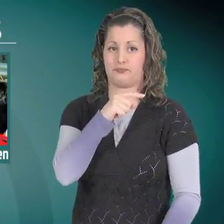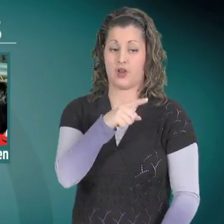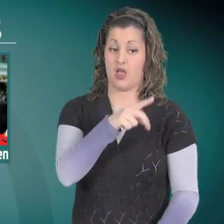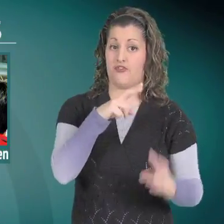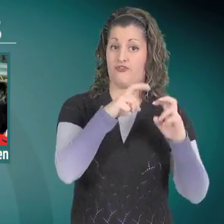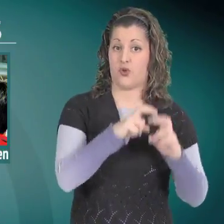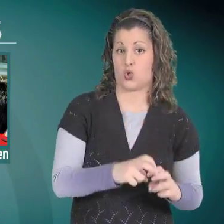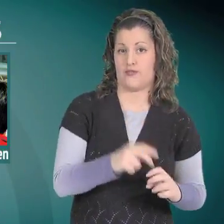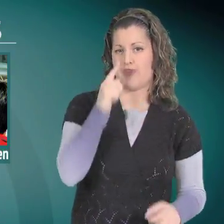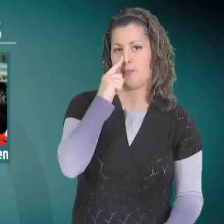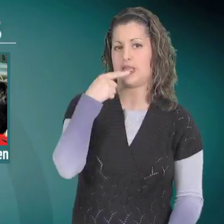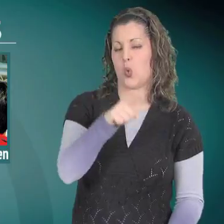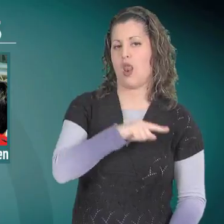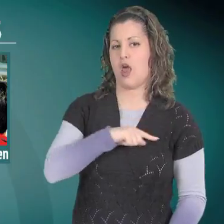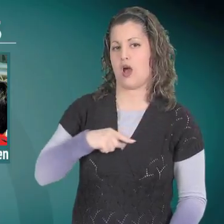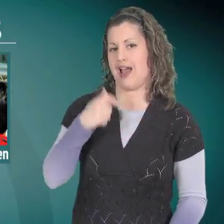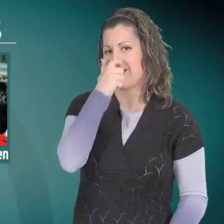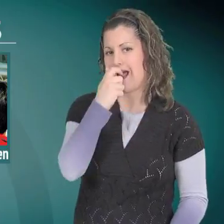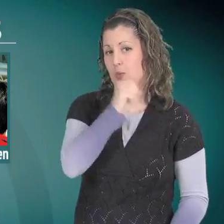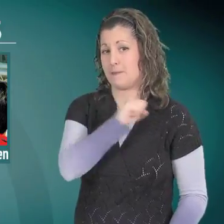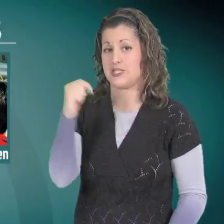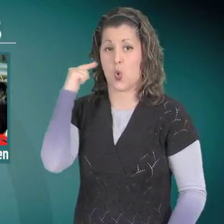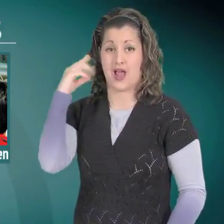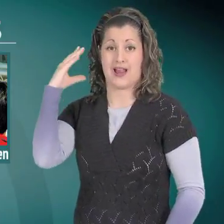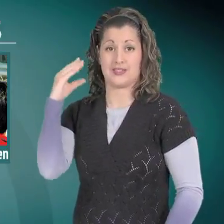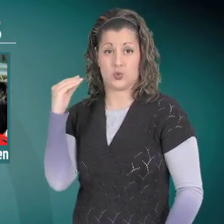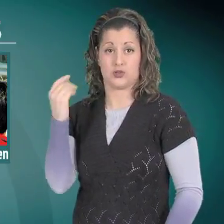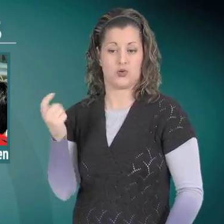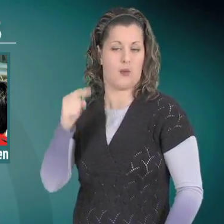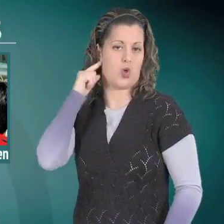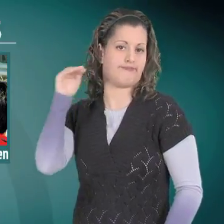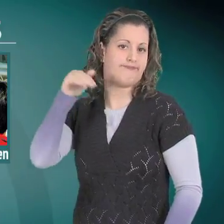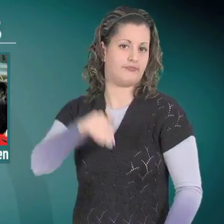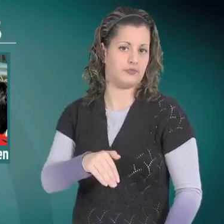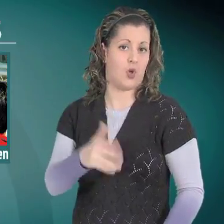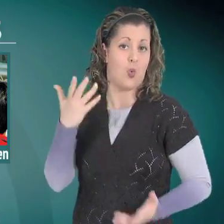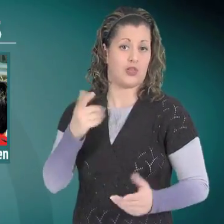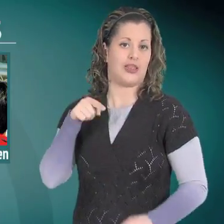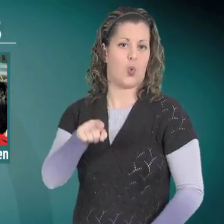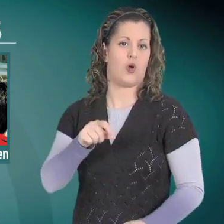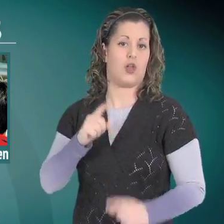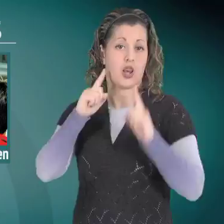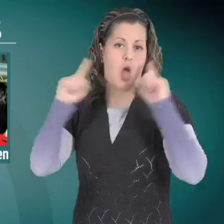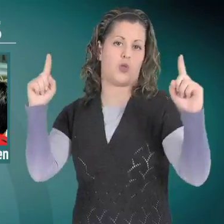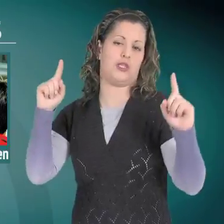ohren entzündungen führten welche das gehör verschlechterten ein anderer grund könnte auch zu lautes musikhören sein